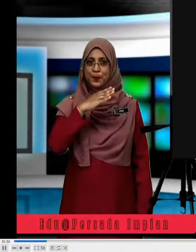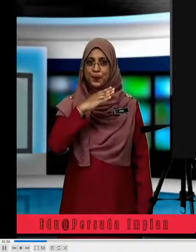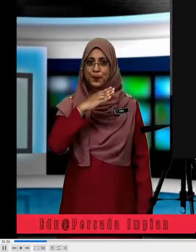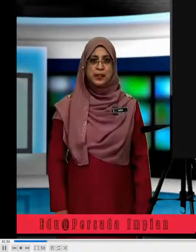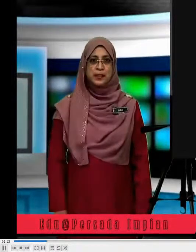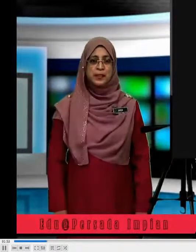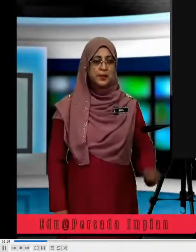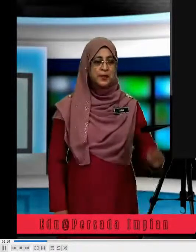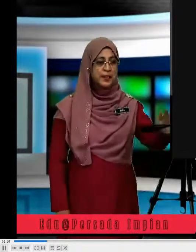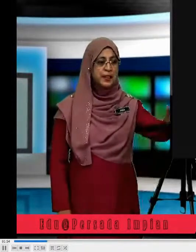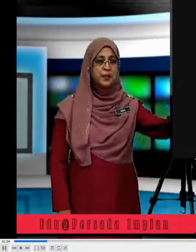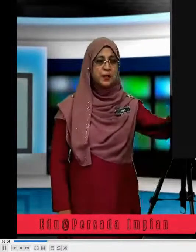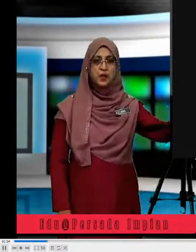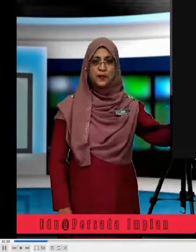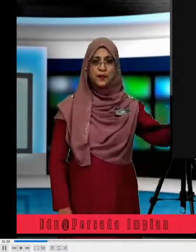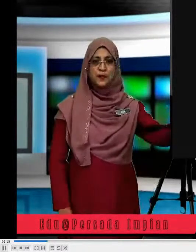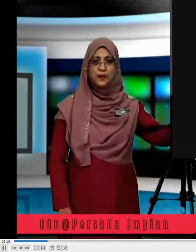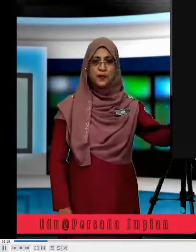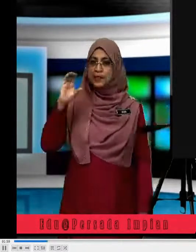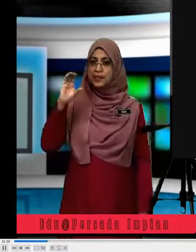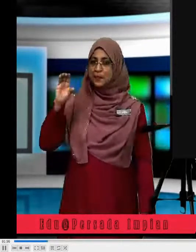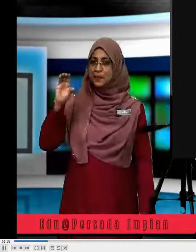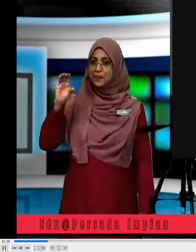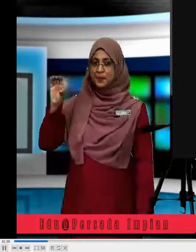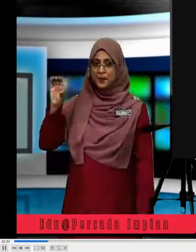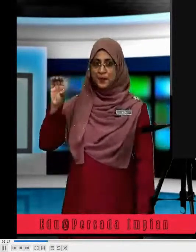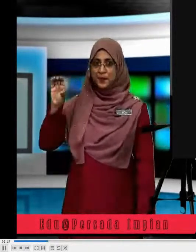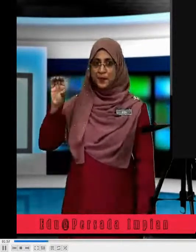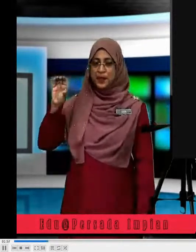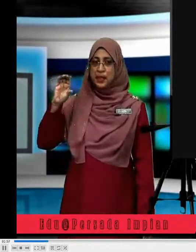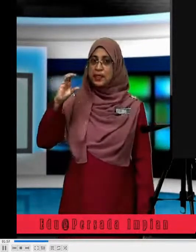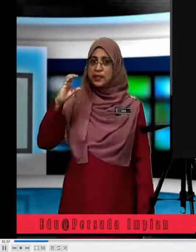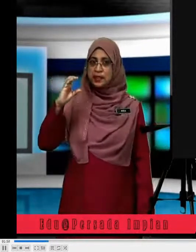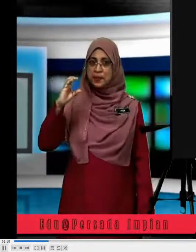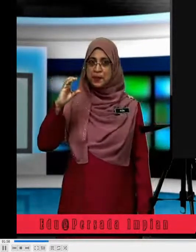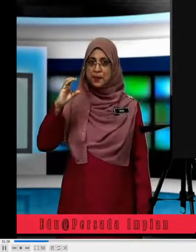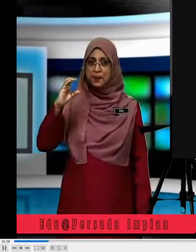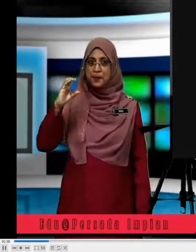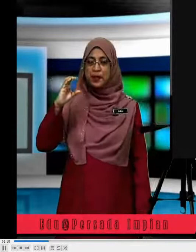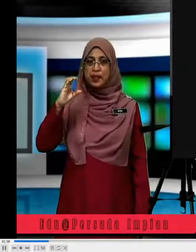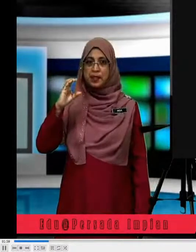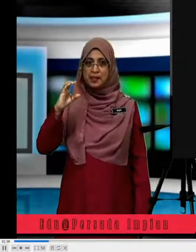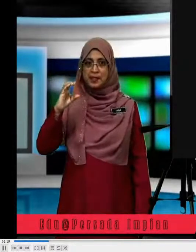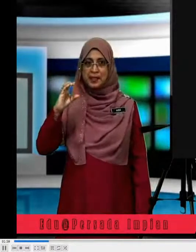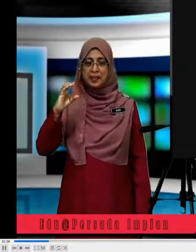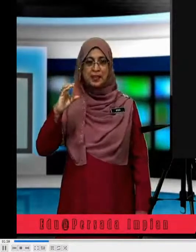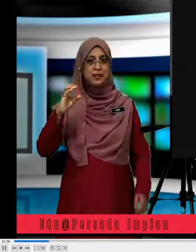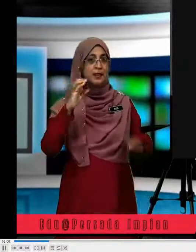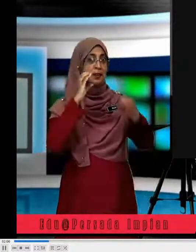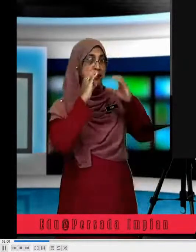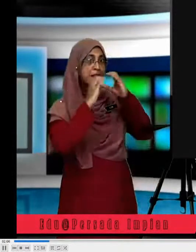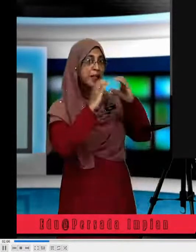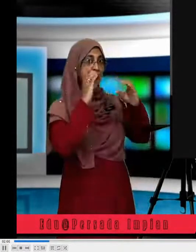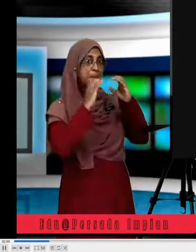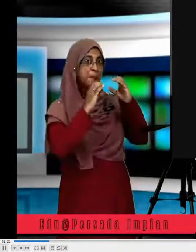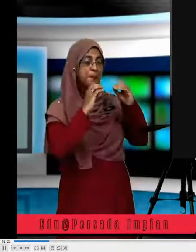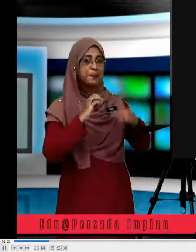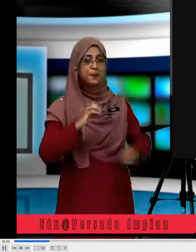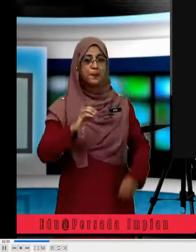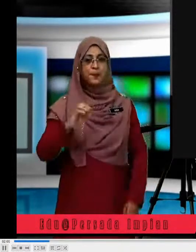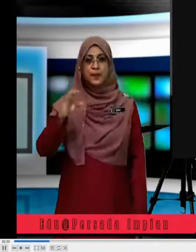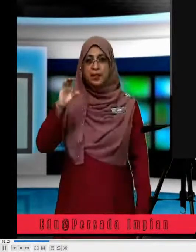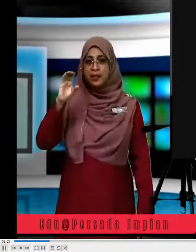huruf c Hai si si cakep Hai